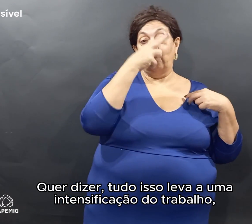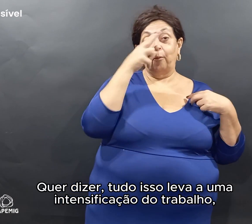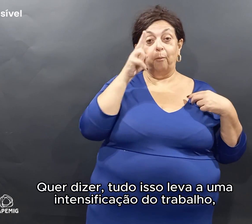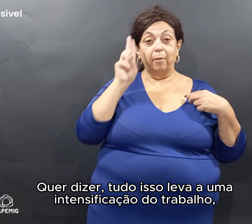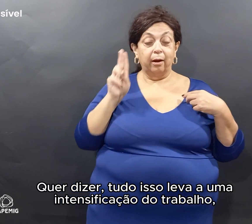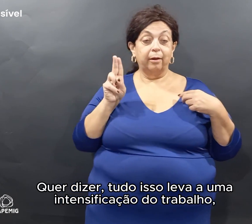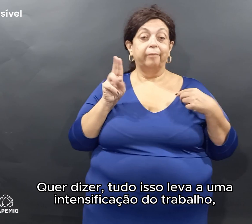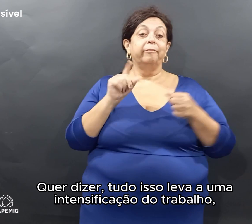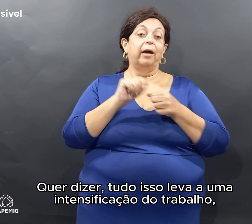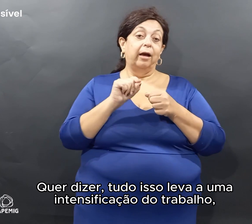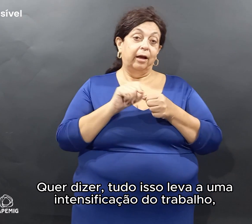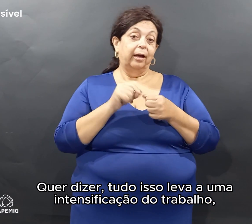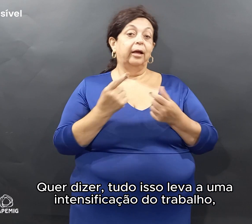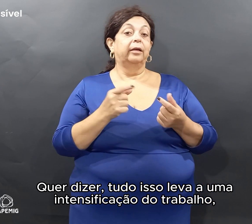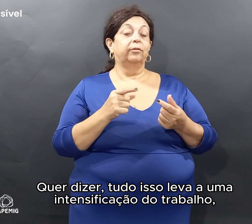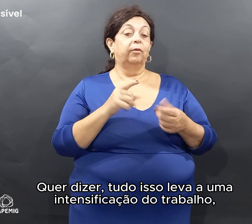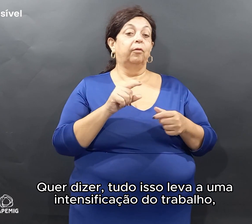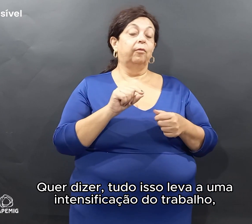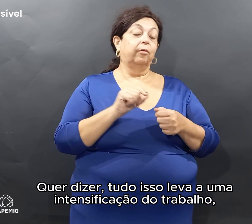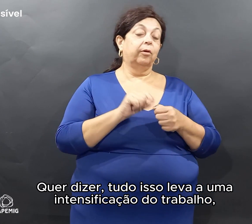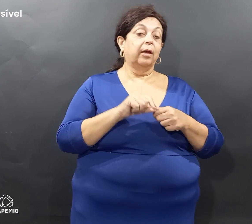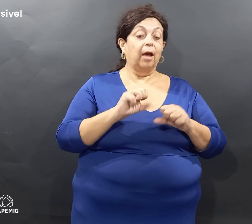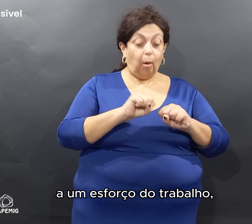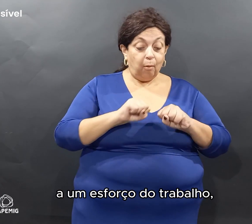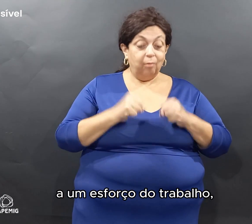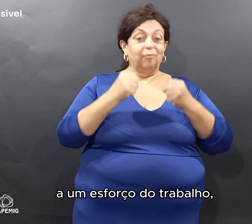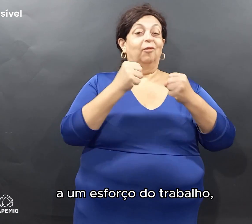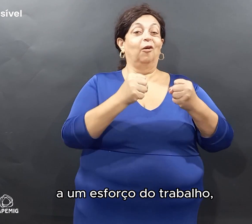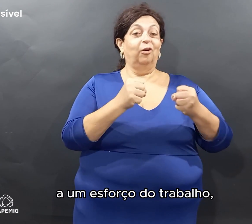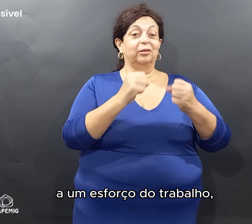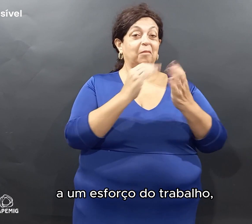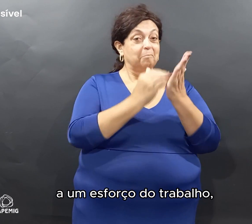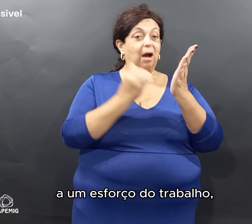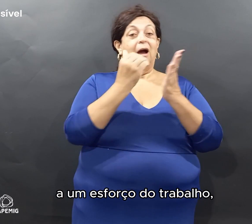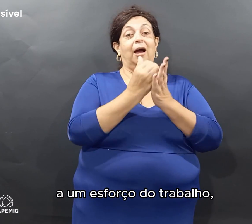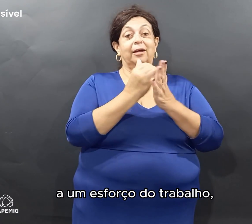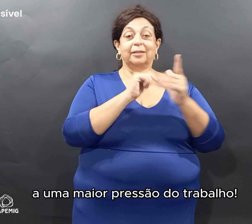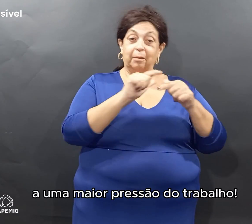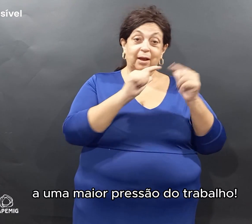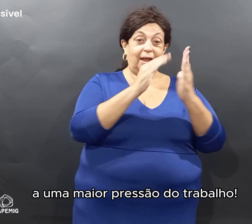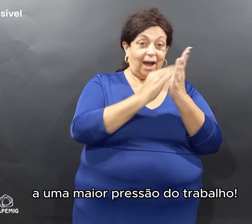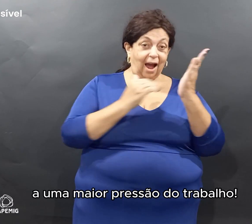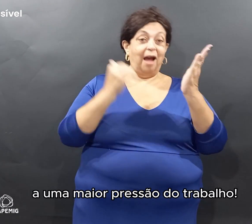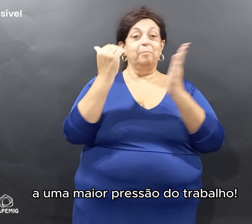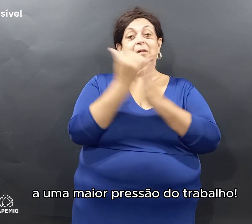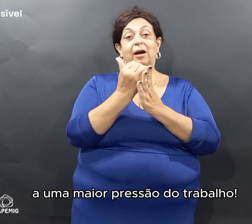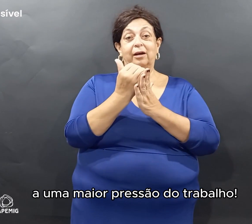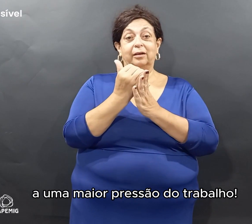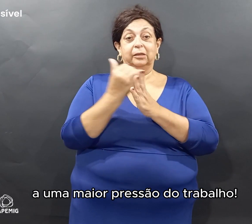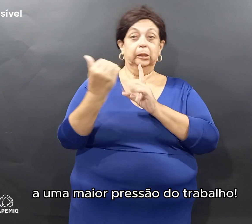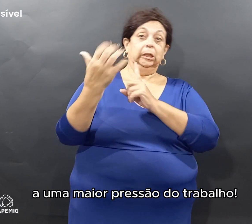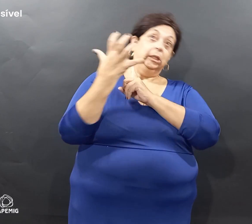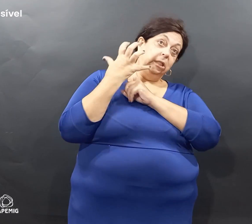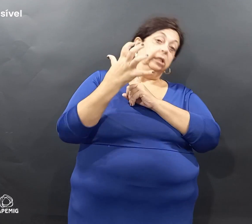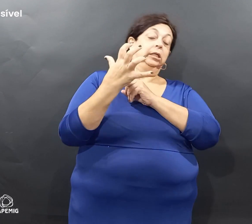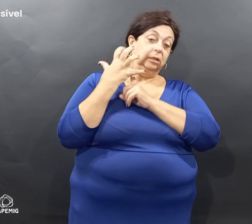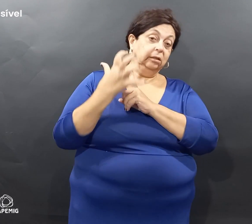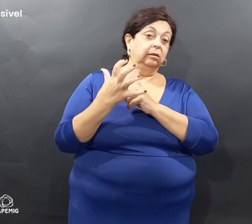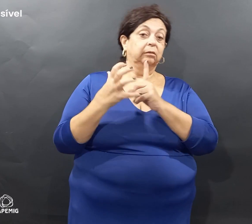isso leva a uma intensificação do trabalho, a um esforço do trabalho, a uma maior pressão do